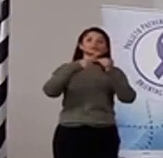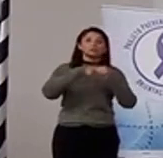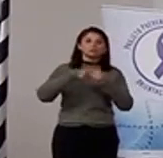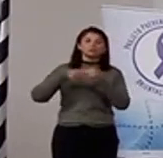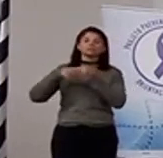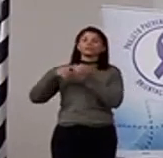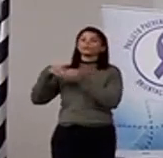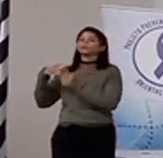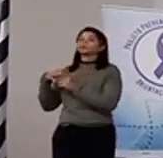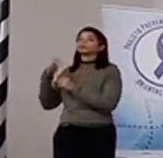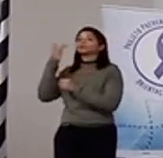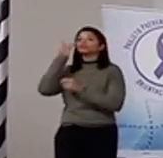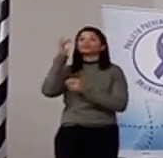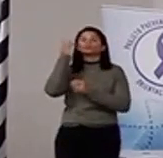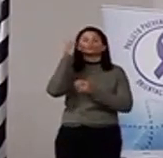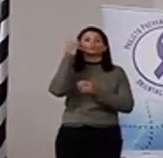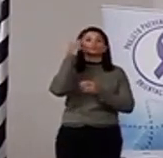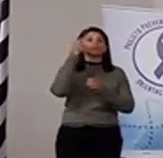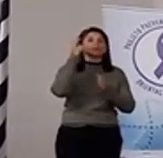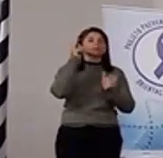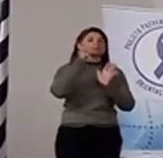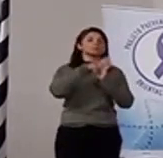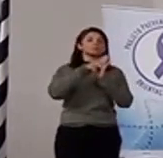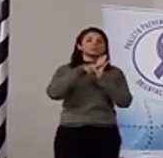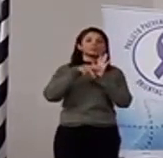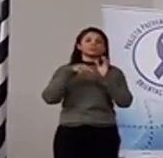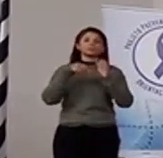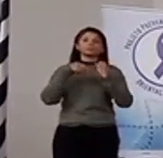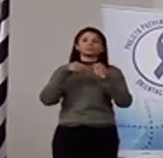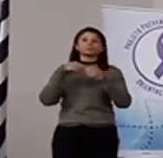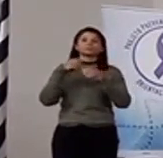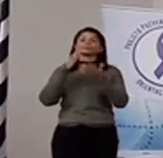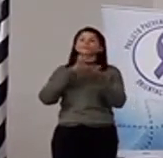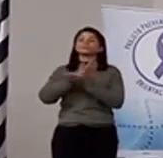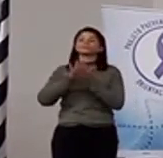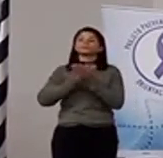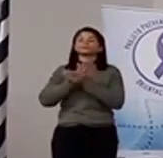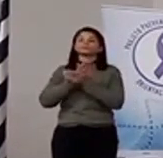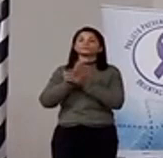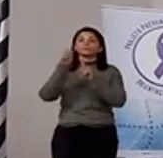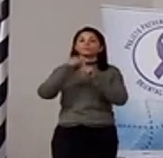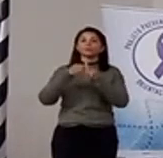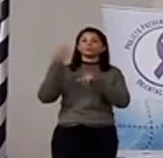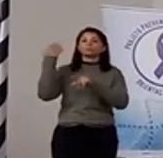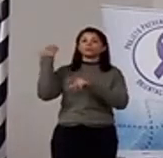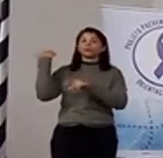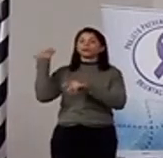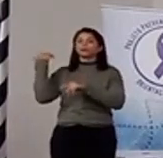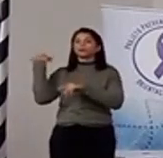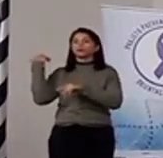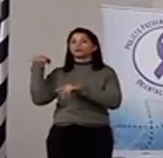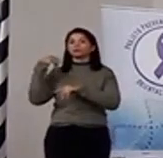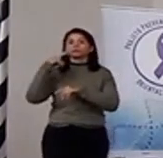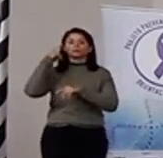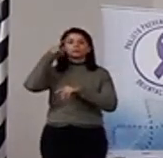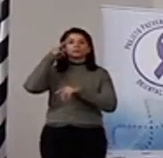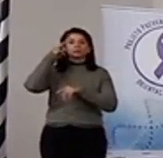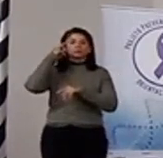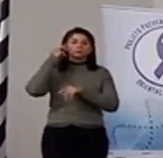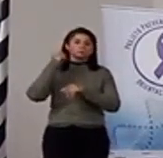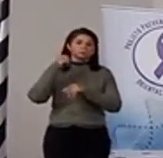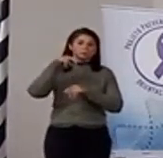está sabendo do programa, não está sabendo de nada. Mês passado eu passei com um neurologista